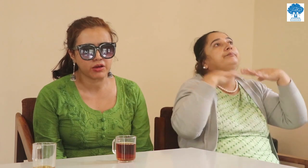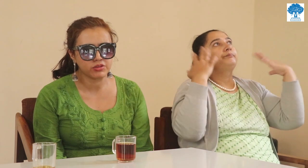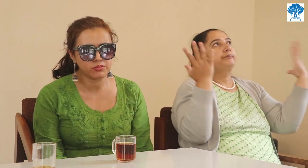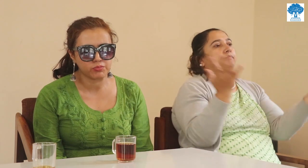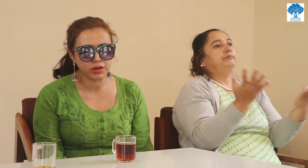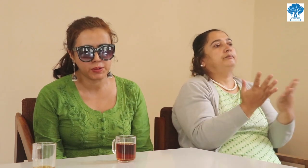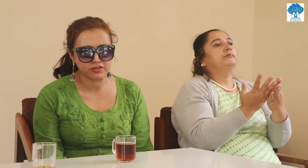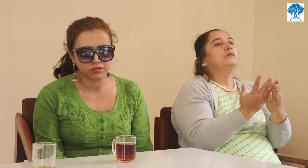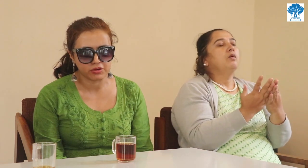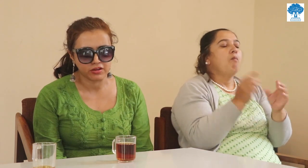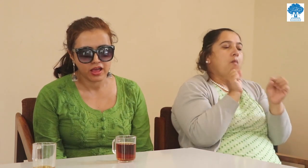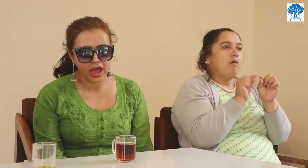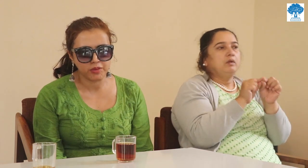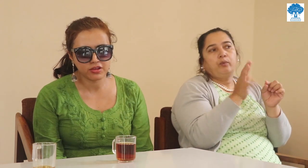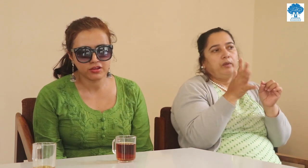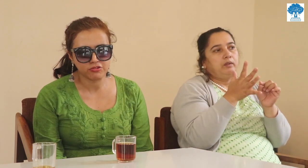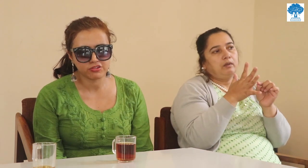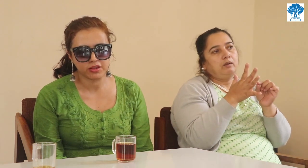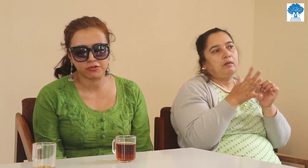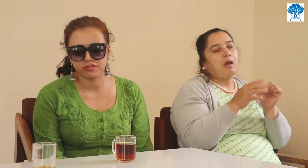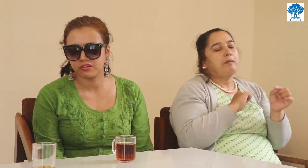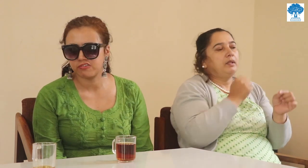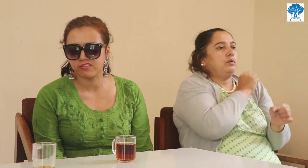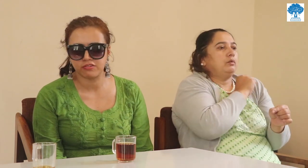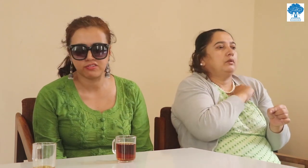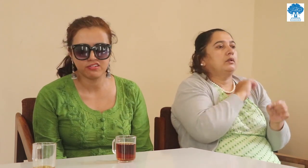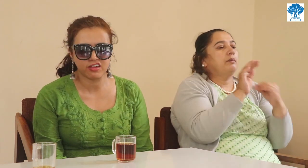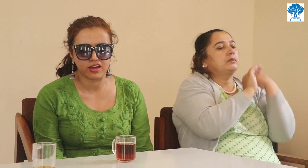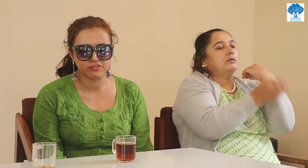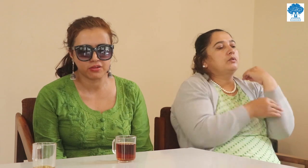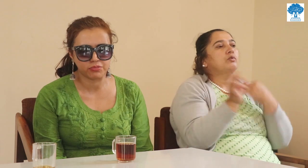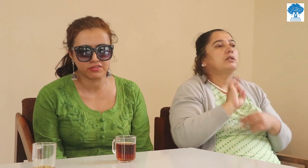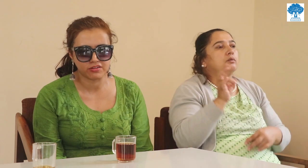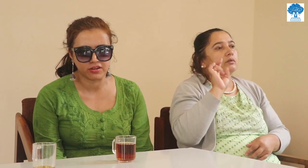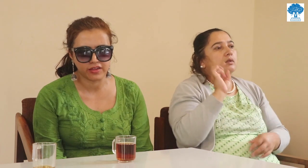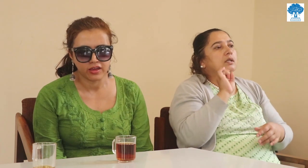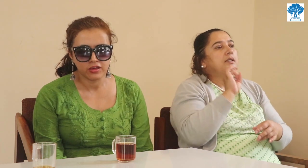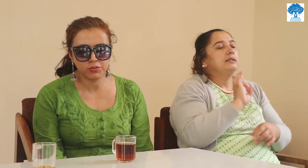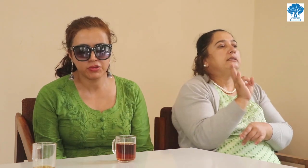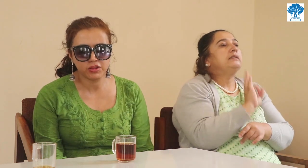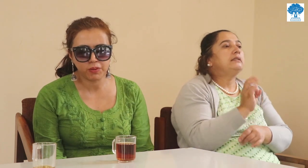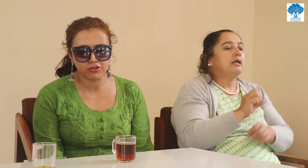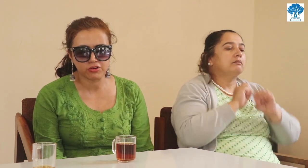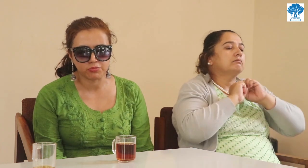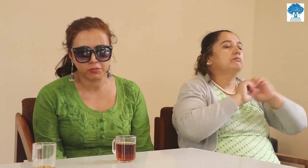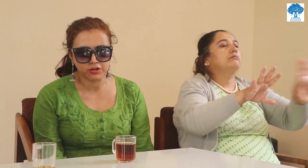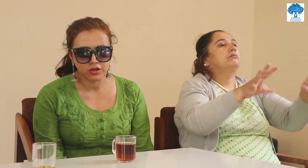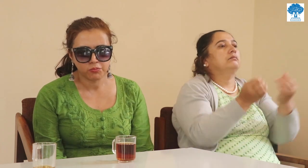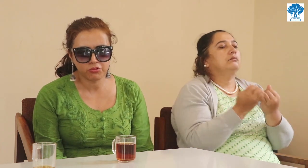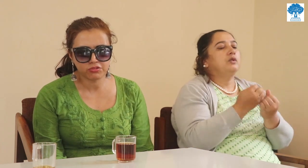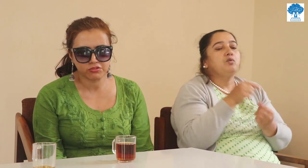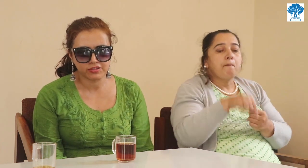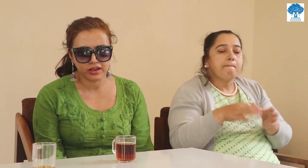नै बनाउनेमा मात्रै नभएर हामीले यौन तथा प्रजनन स्वास्थ्यको शिक्षाहरू सम्प्रेषण गर्दा यी विभिन्न पाटोहरूमा